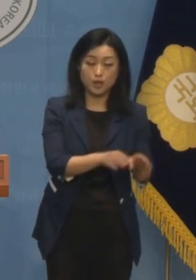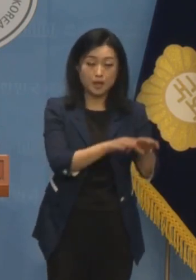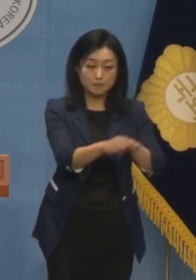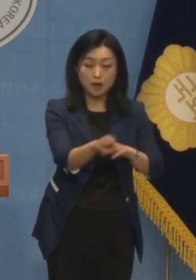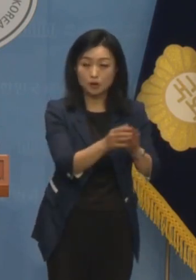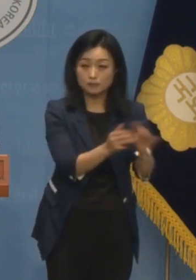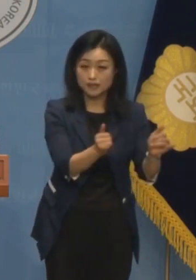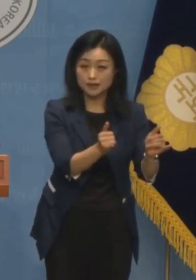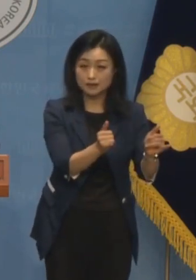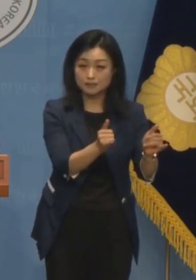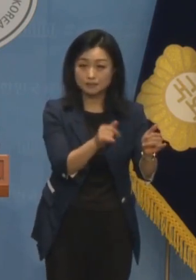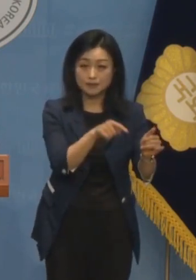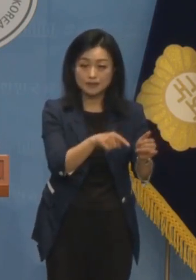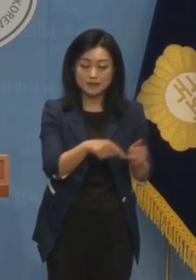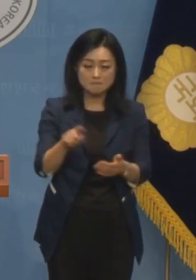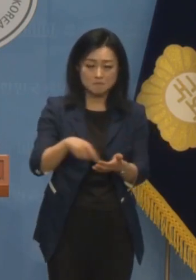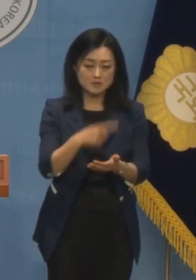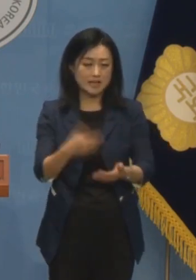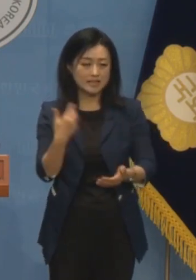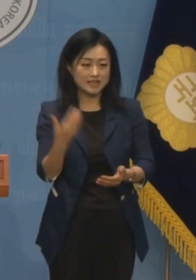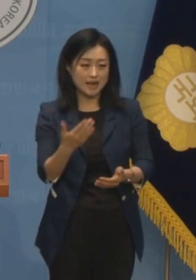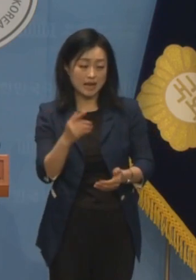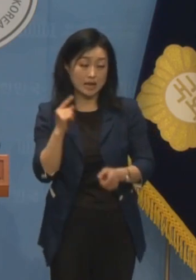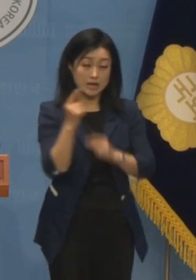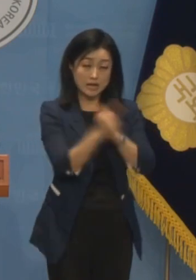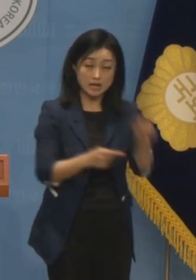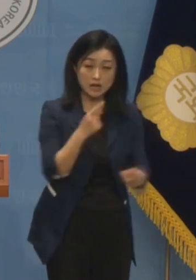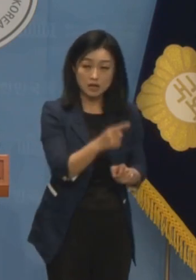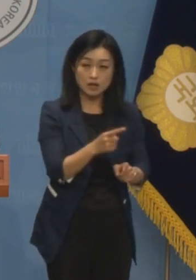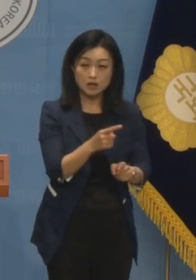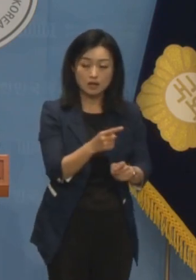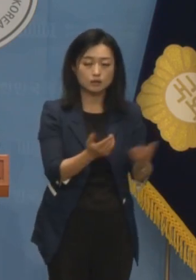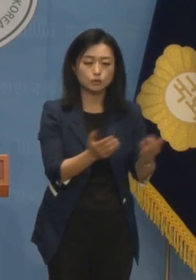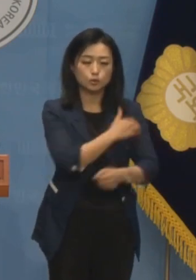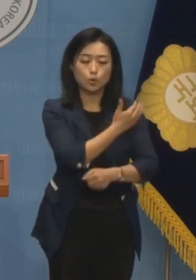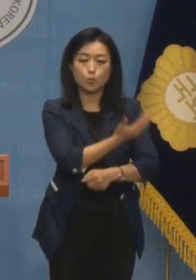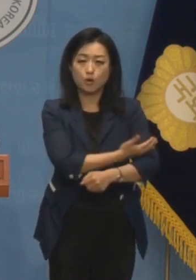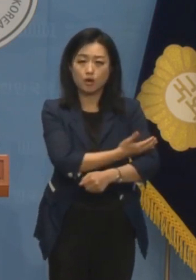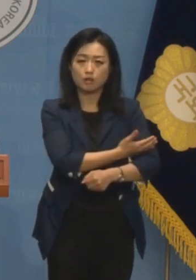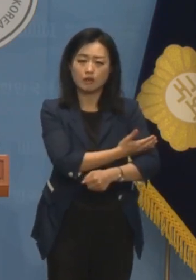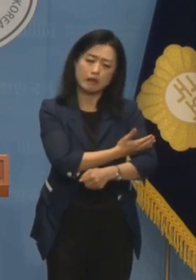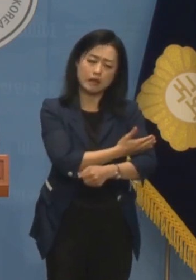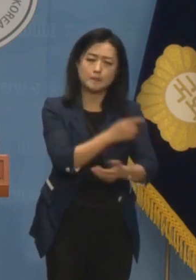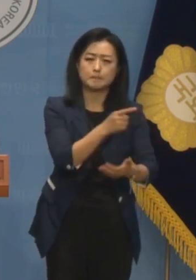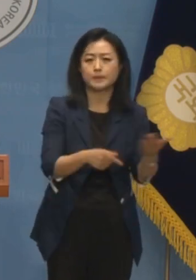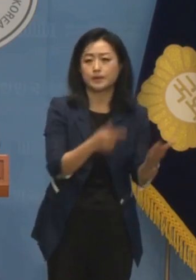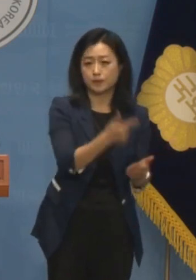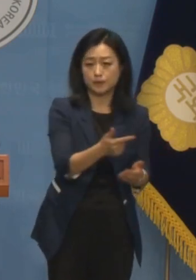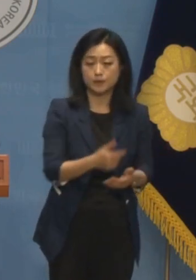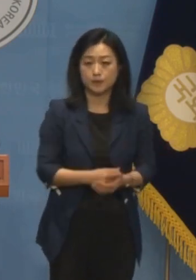대한 무차별적 손배소 남용은 노동권을 형해화하고 있습니다.